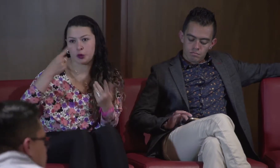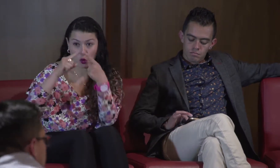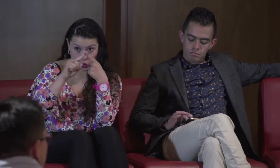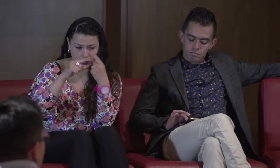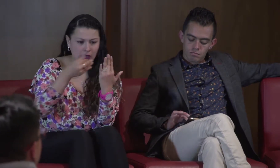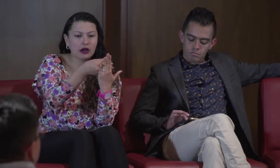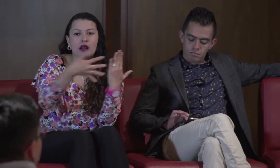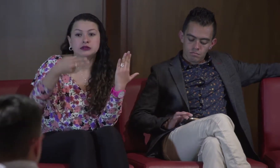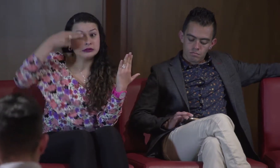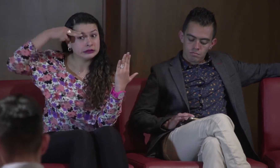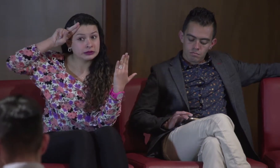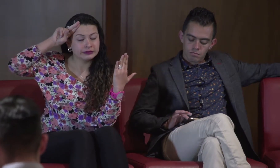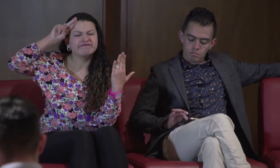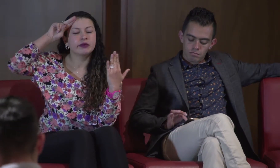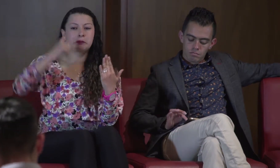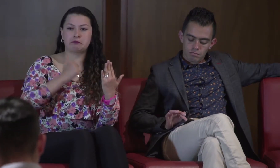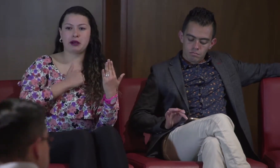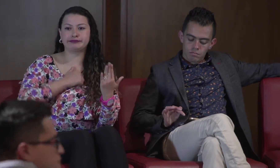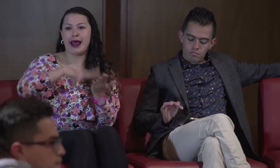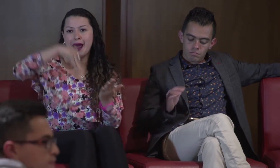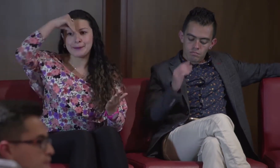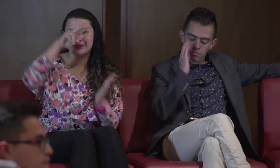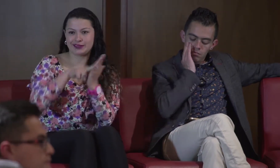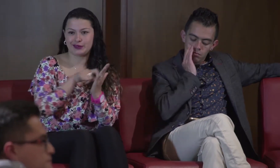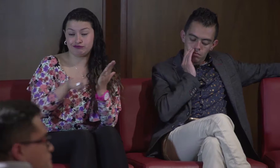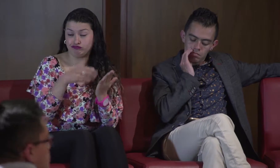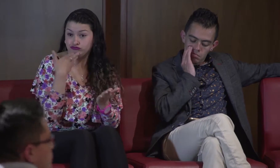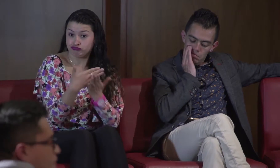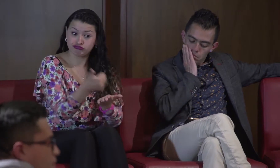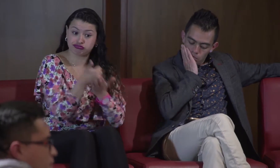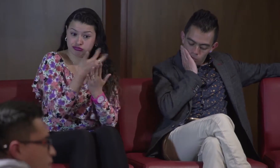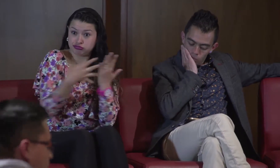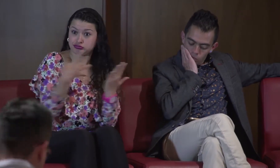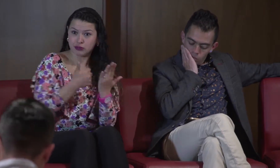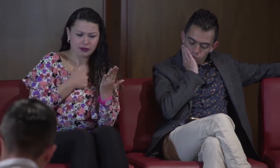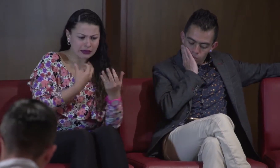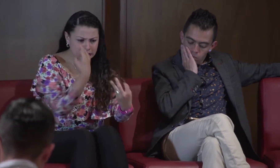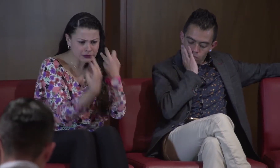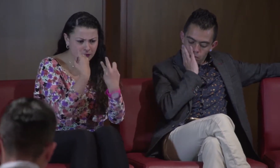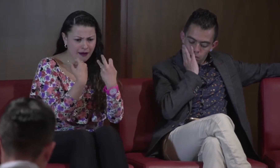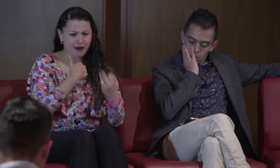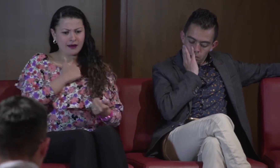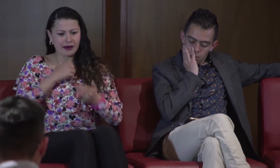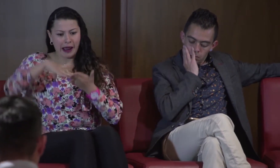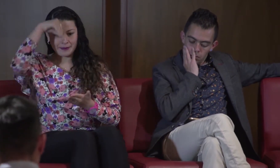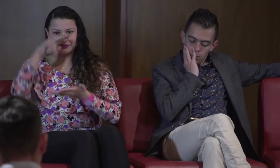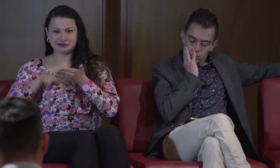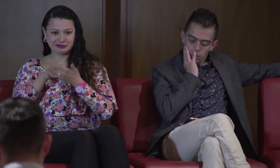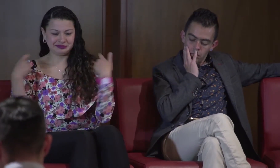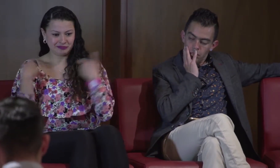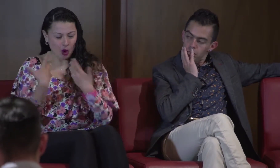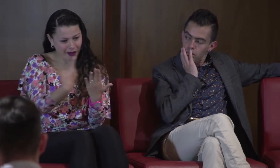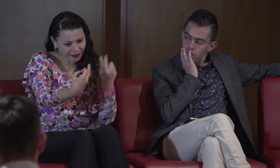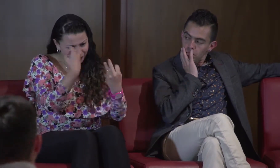poderlo hacer visible o poderlo construir en lengua de señas. Primero debía ser una interpretación de